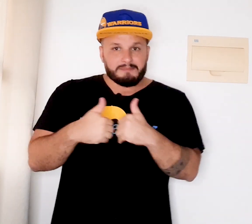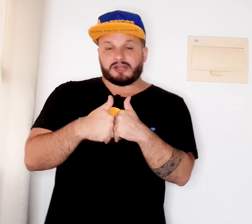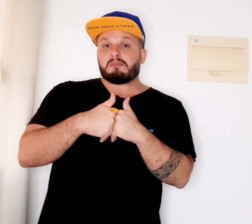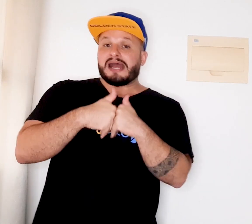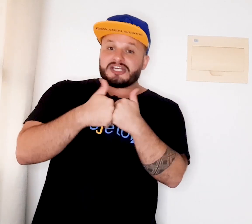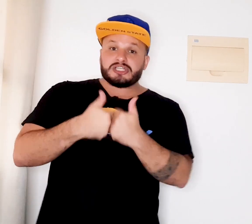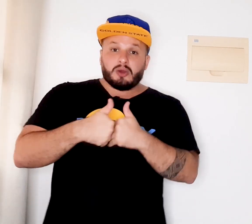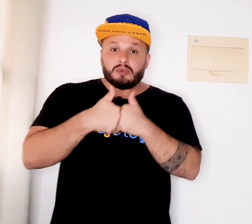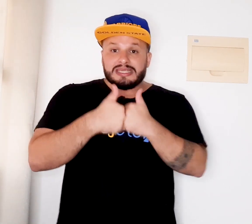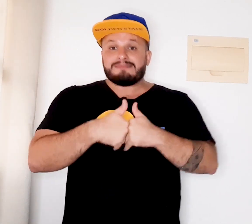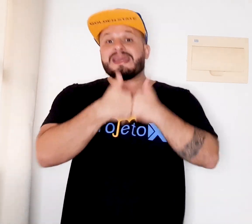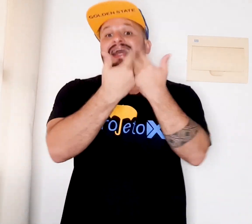que o país